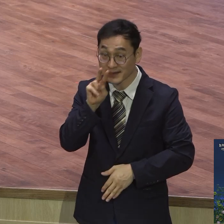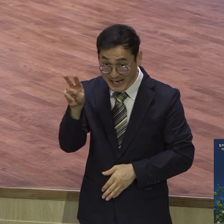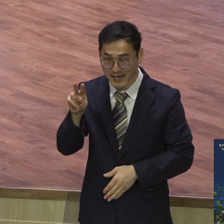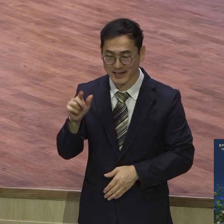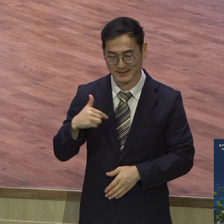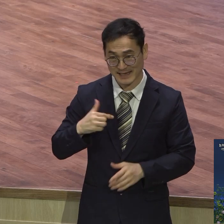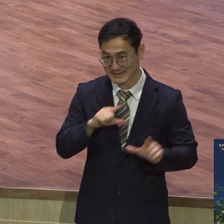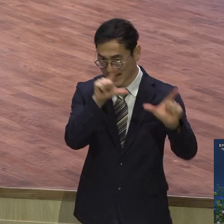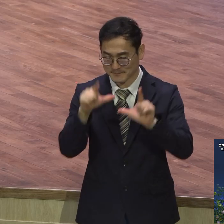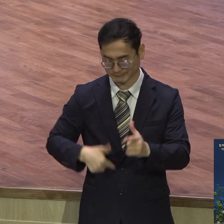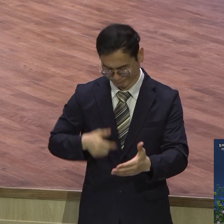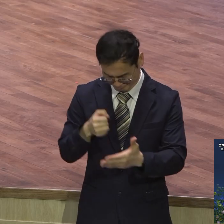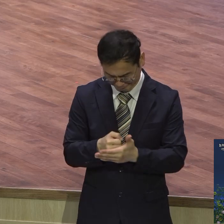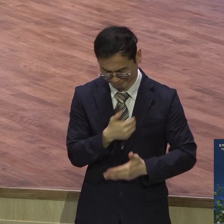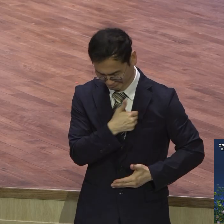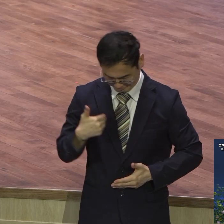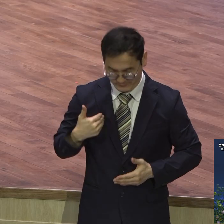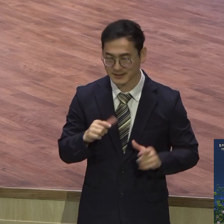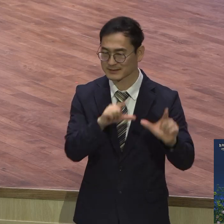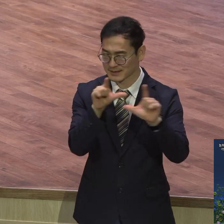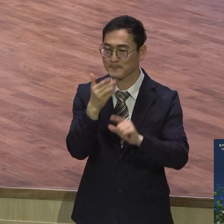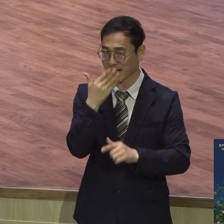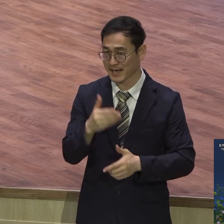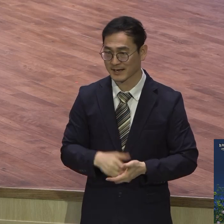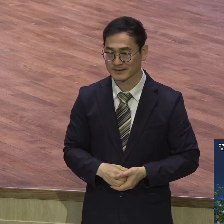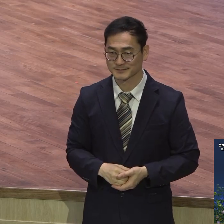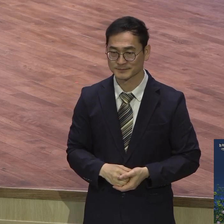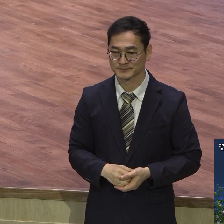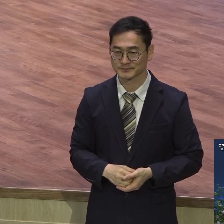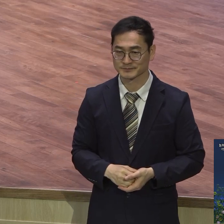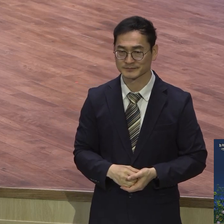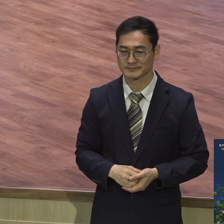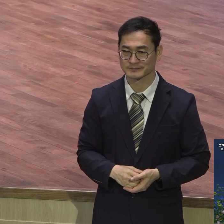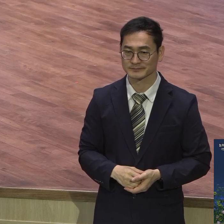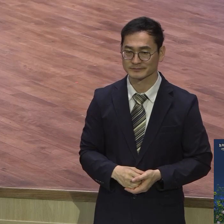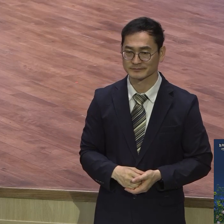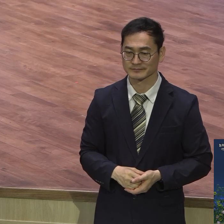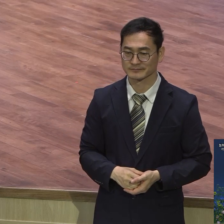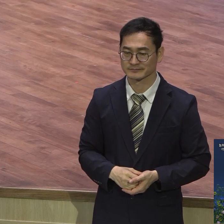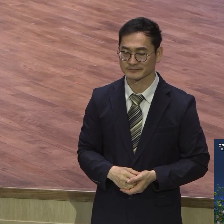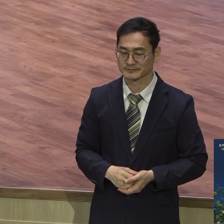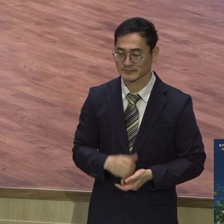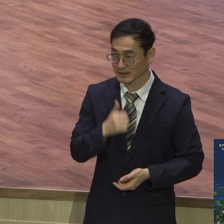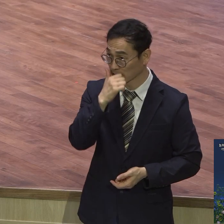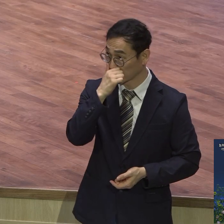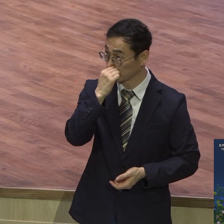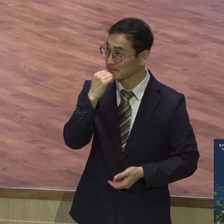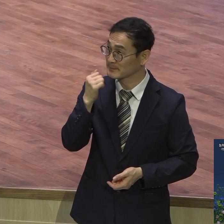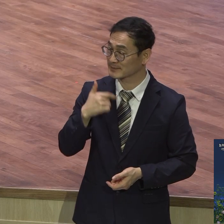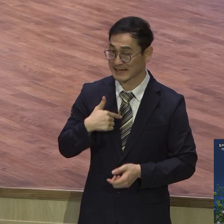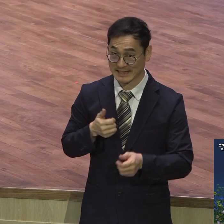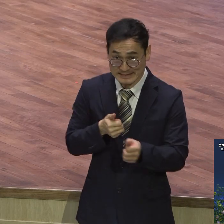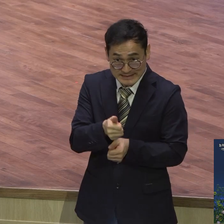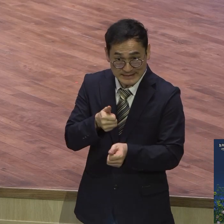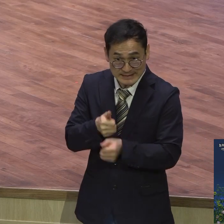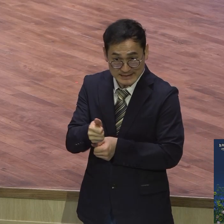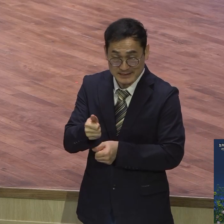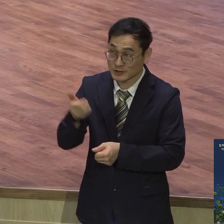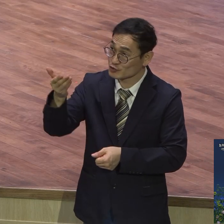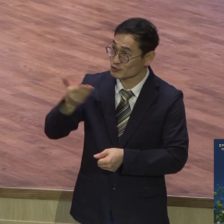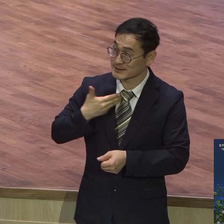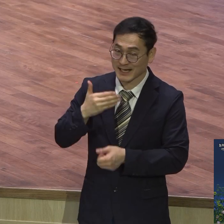달라지요. 요하 니시 하나님 승리케 하신 하나님 참된 승리자 되신 예수